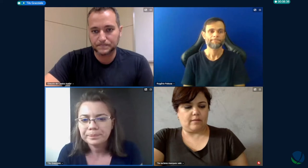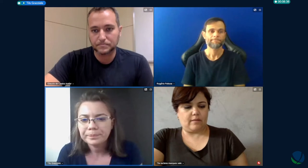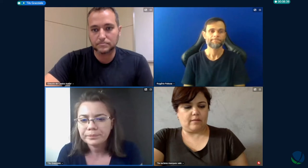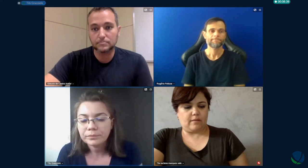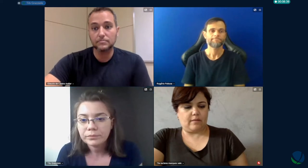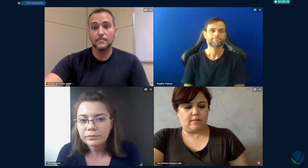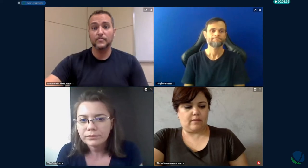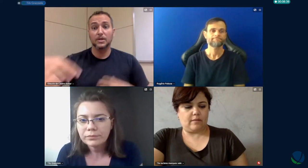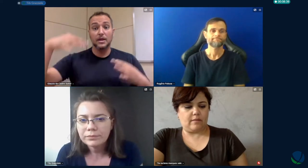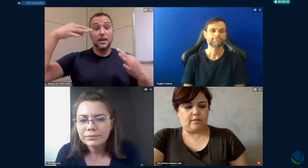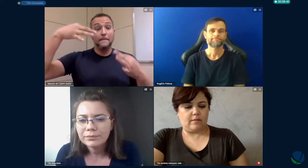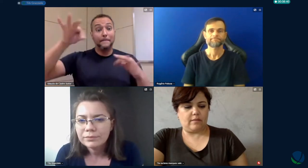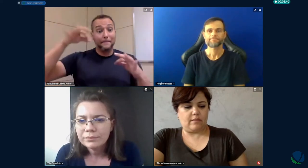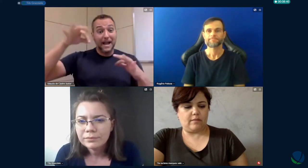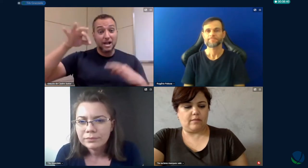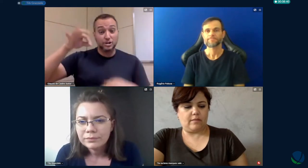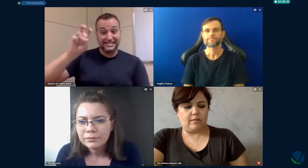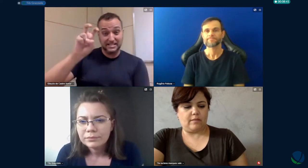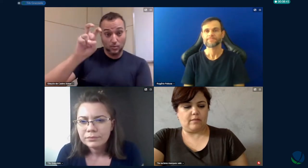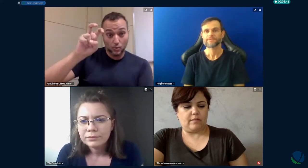entro.